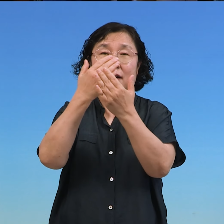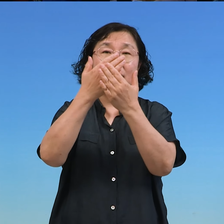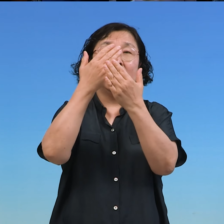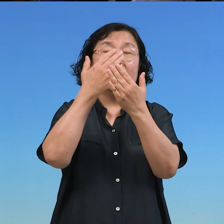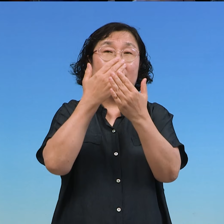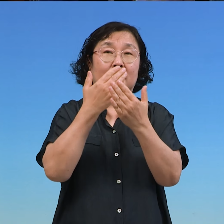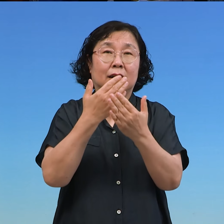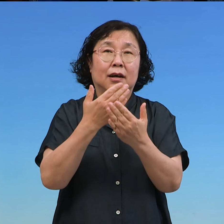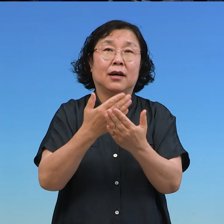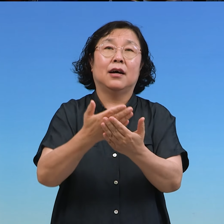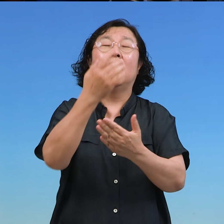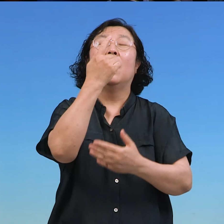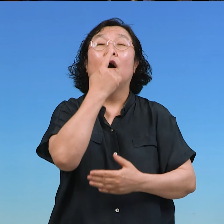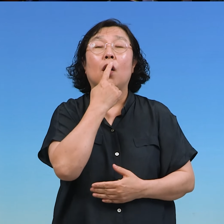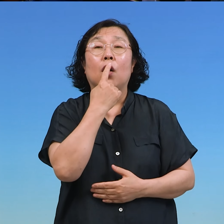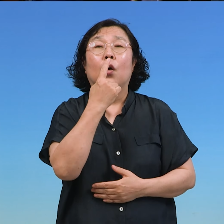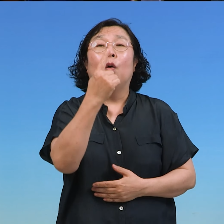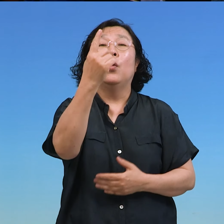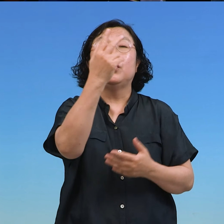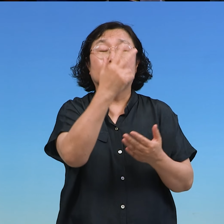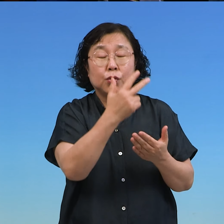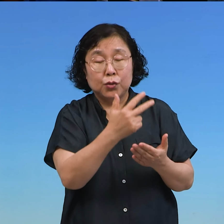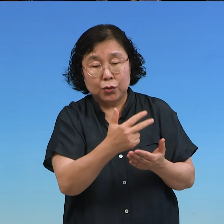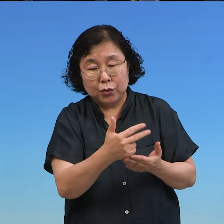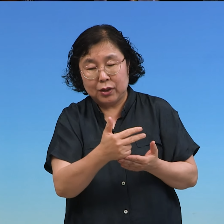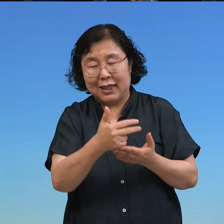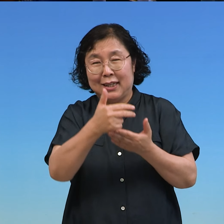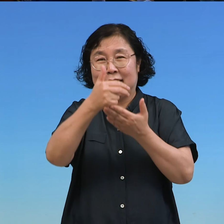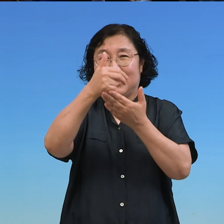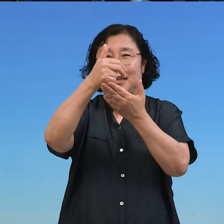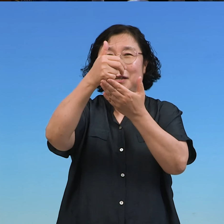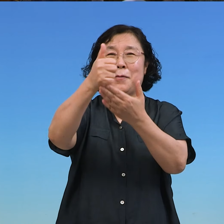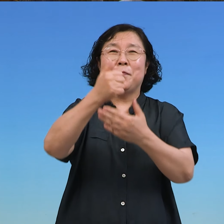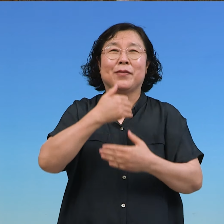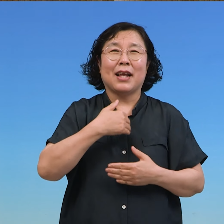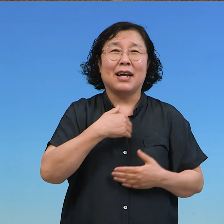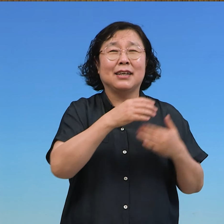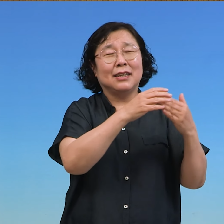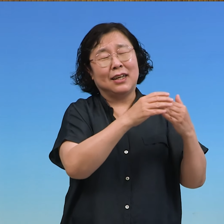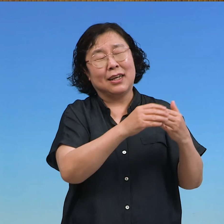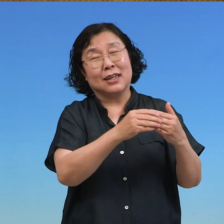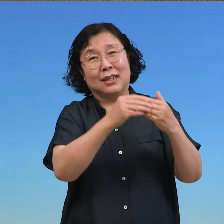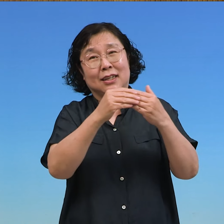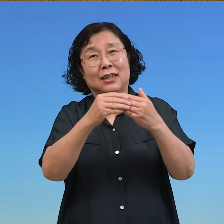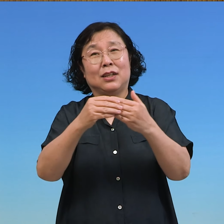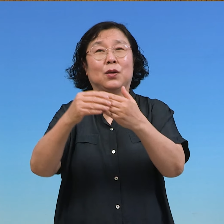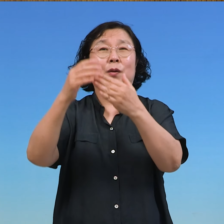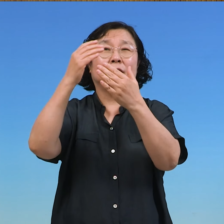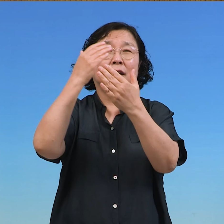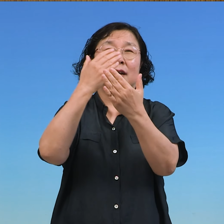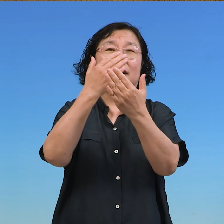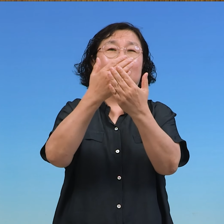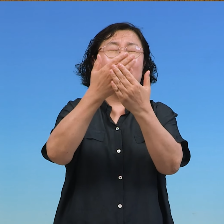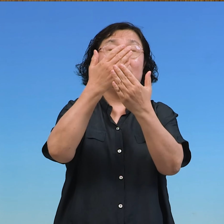오 주님 나를 이끄소서 오 주님 나를